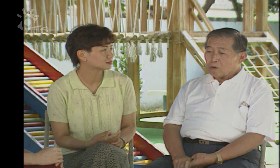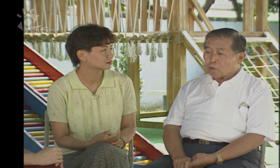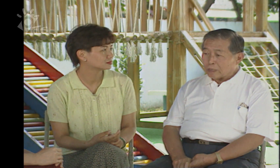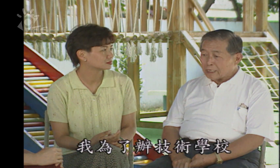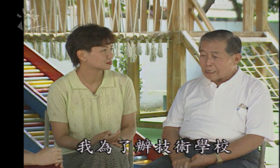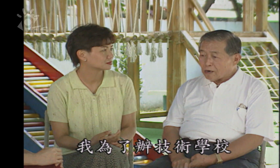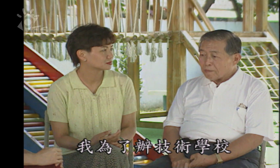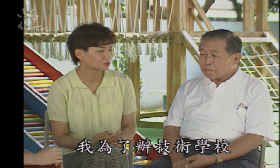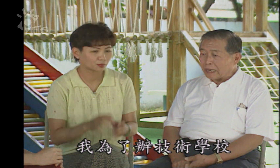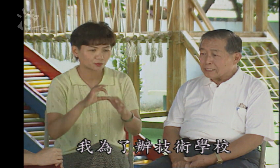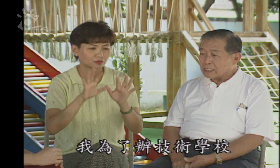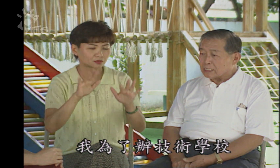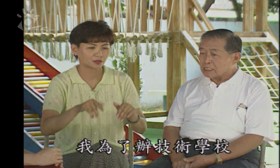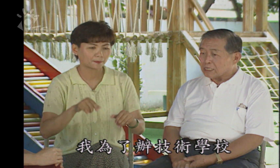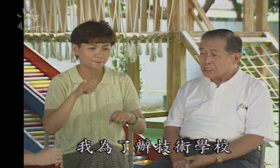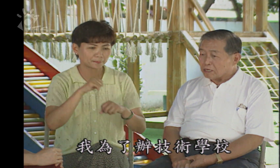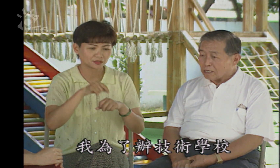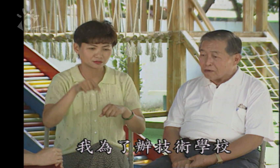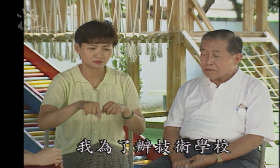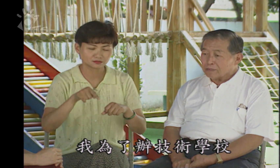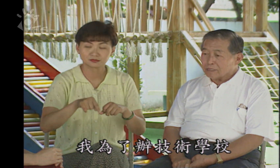为了办知识教养